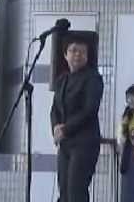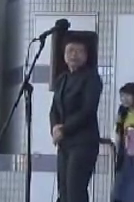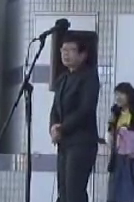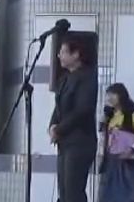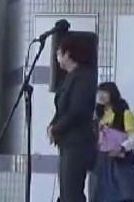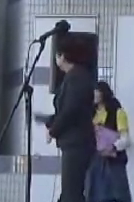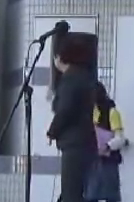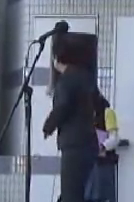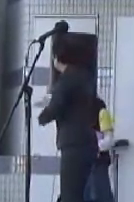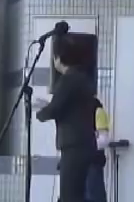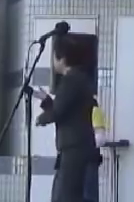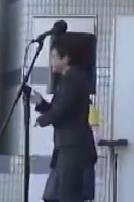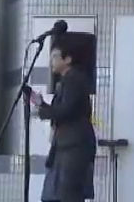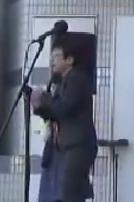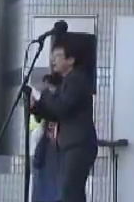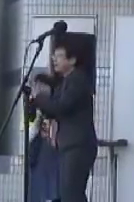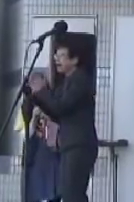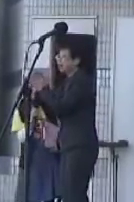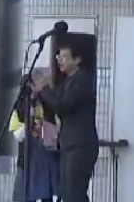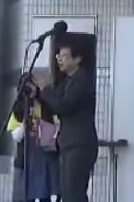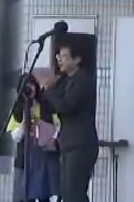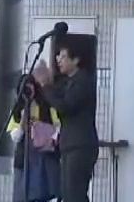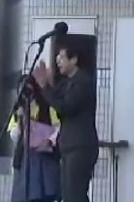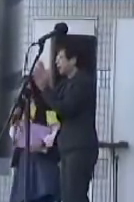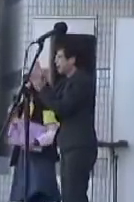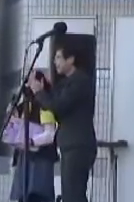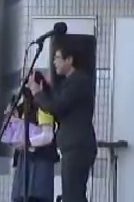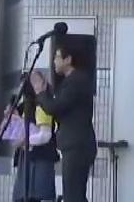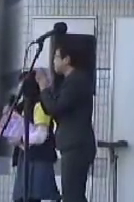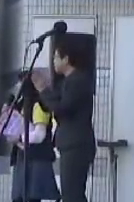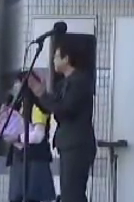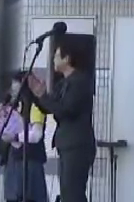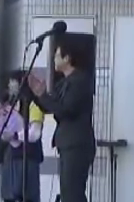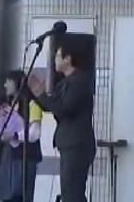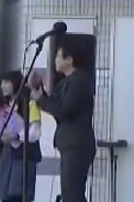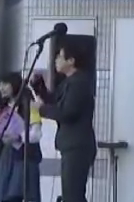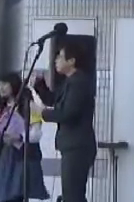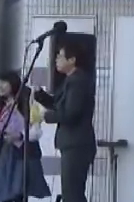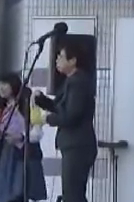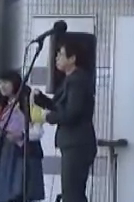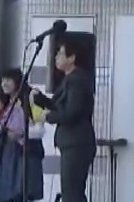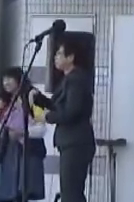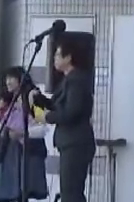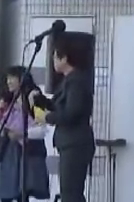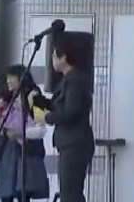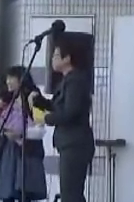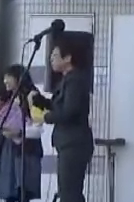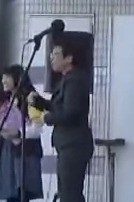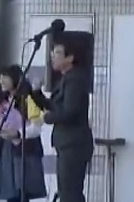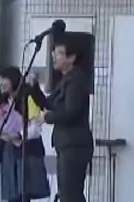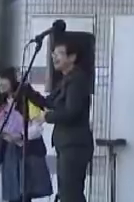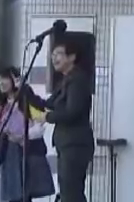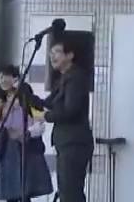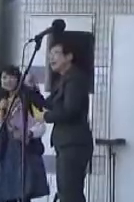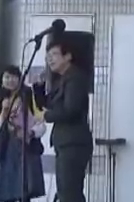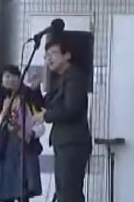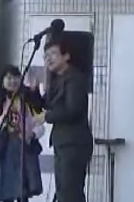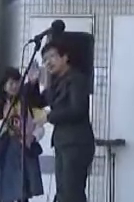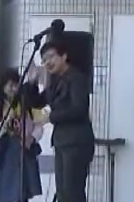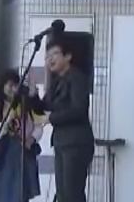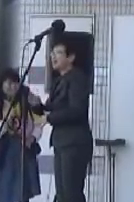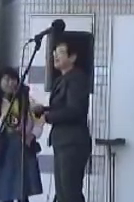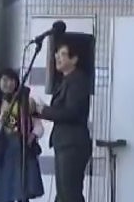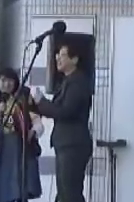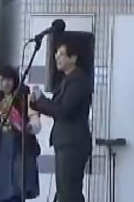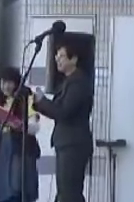どうもありがとうございました。もう一度大きな拍手お願いします。ブースの方も出していますので、ぜひ皆さんお立ち寄りになってください。